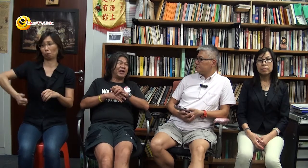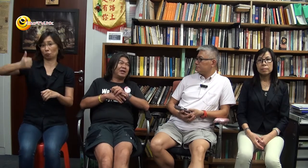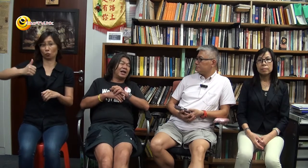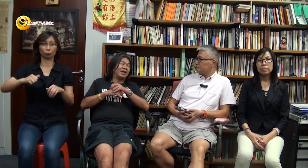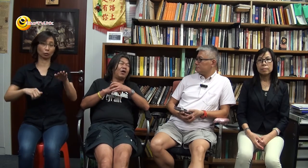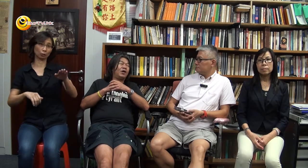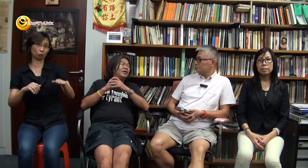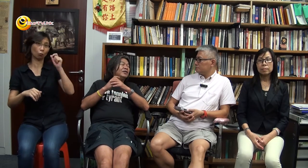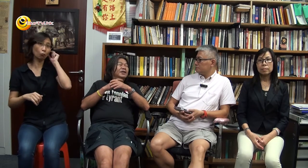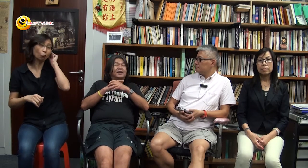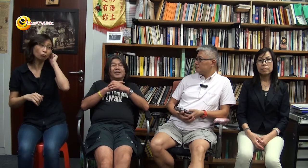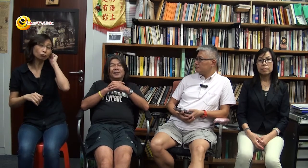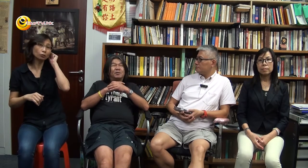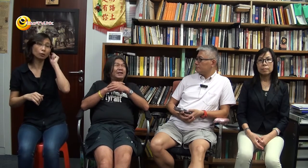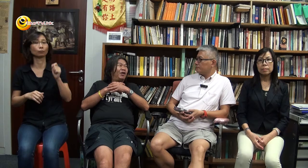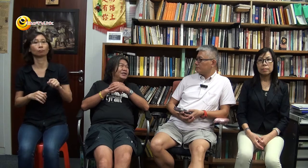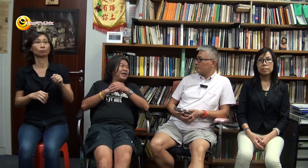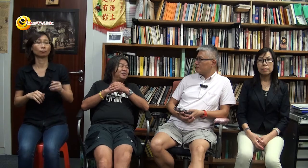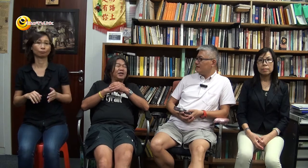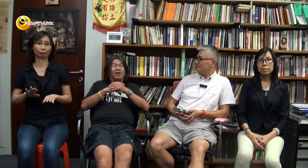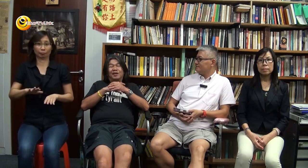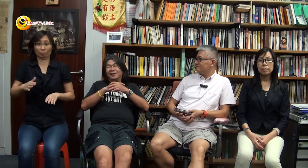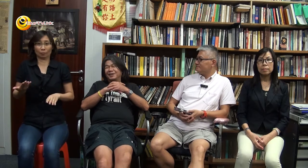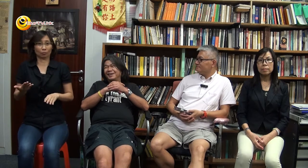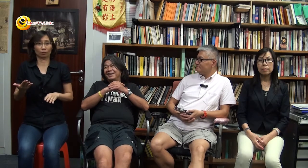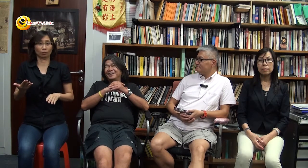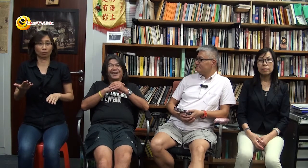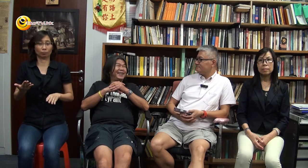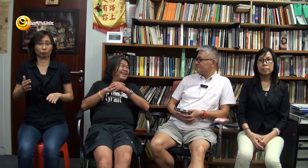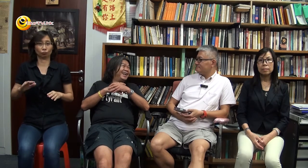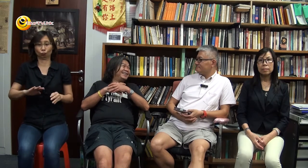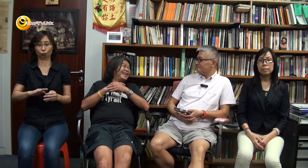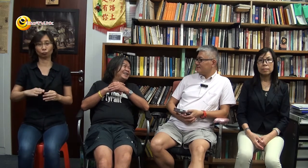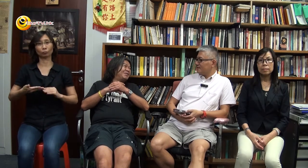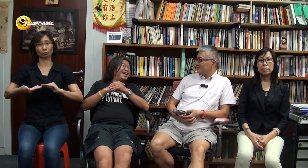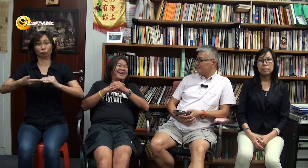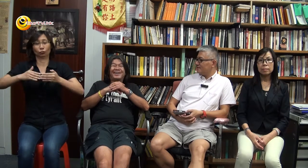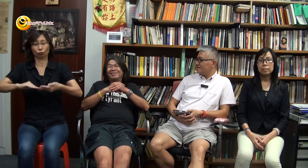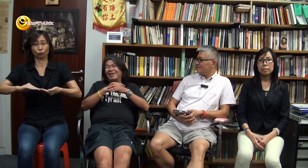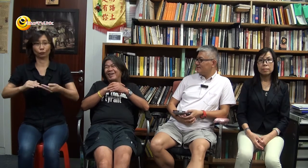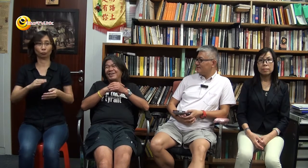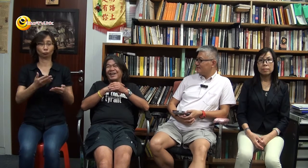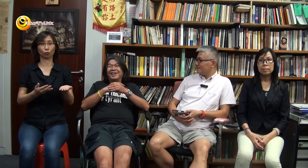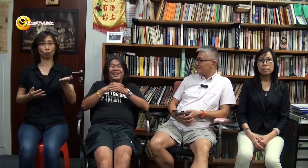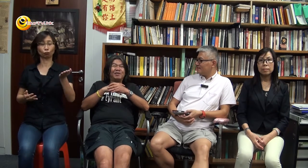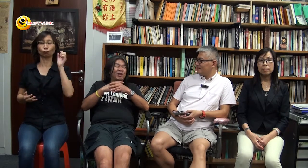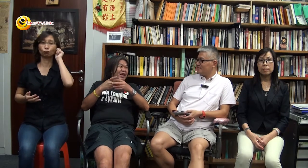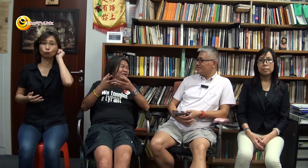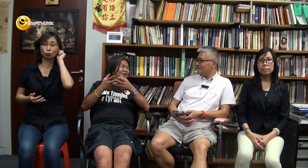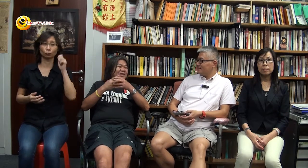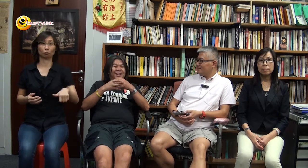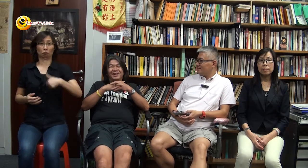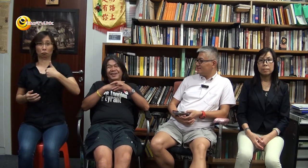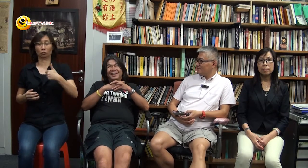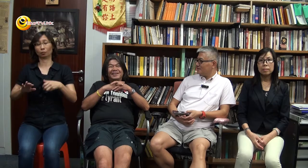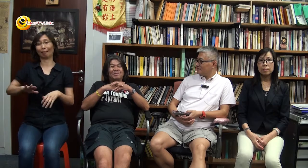獎俾李慧瓊，但係一開即係買大開勢，咁呢、這個嚇即係認真幣係啊，買大開勢，咁劉江華